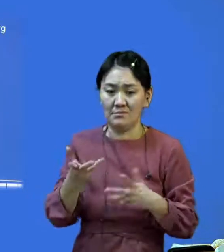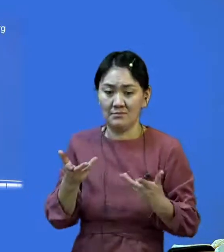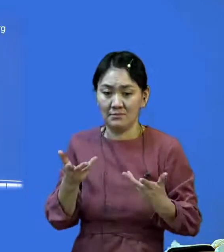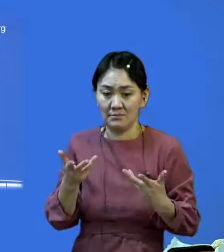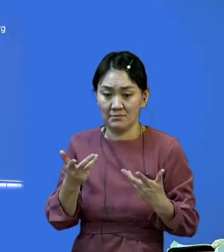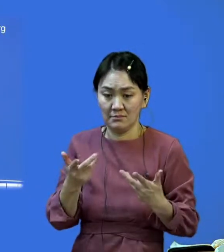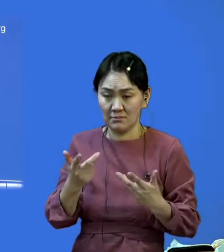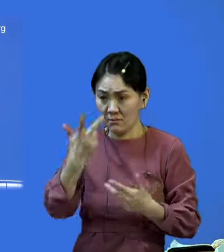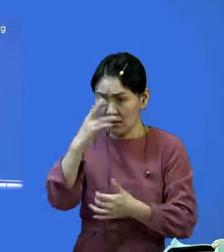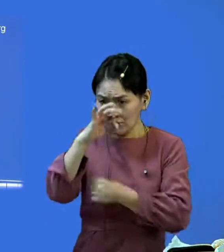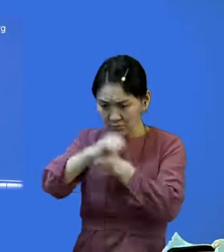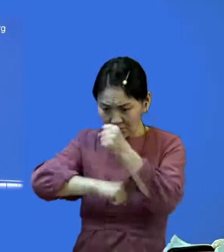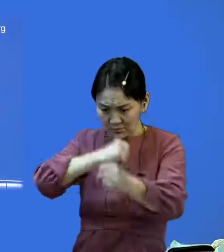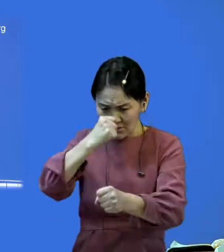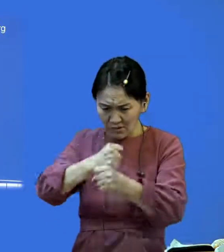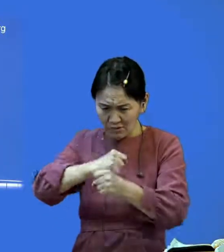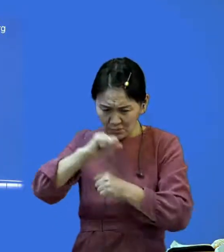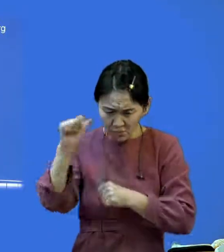30 жилийн дурш